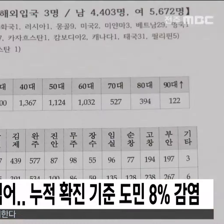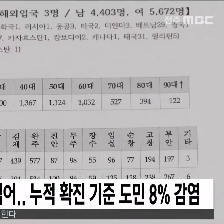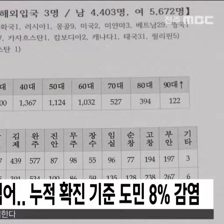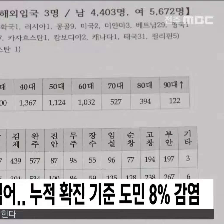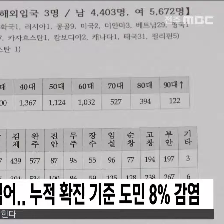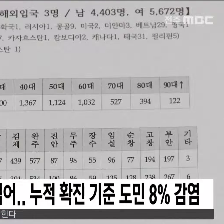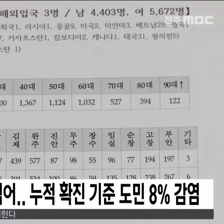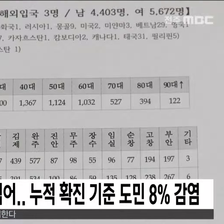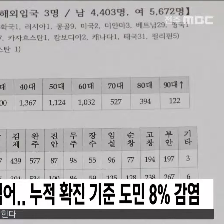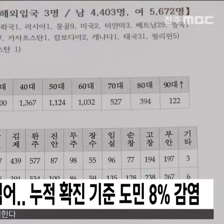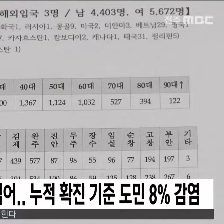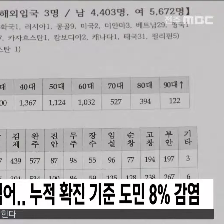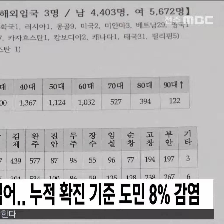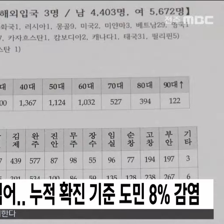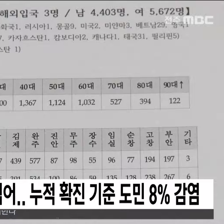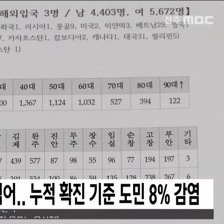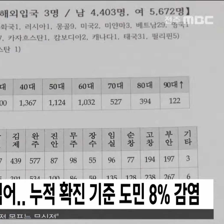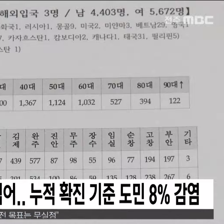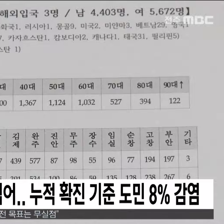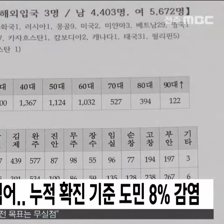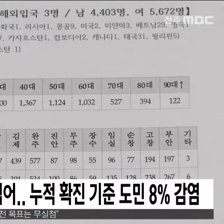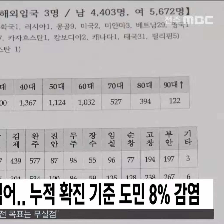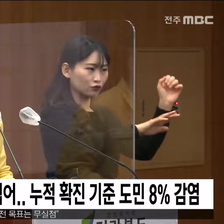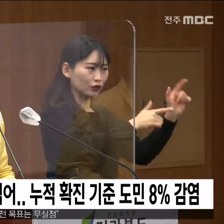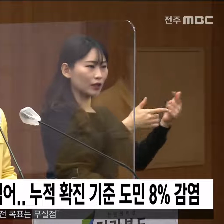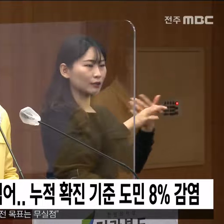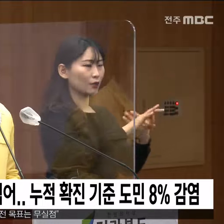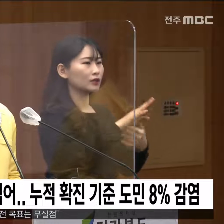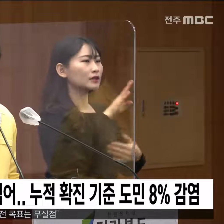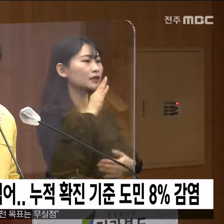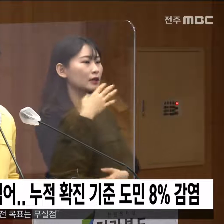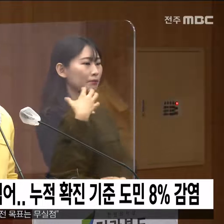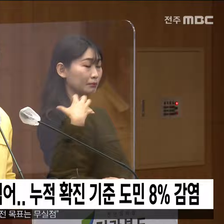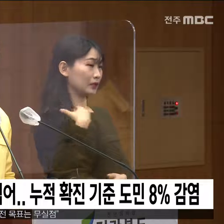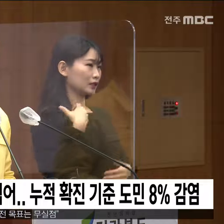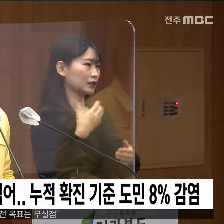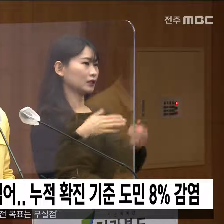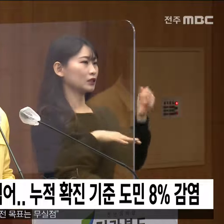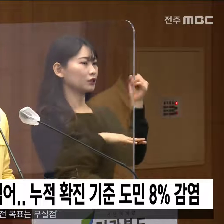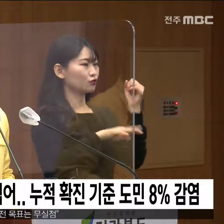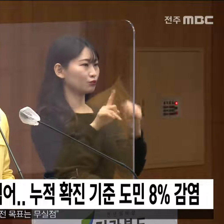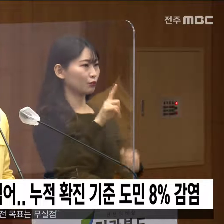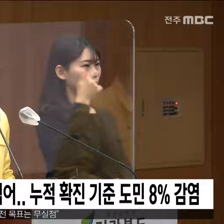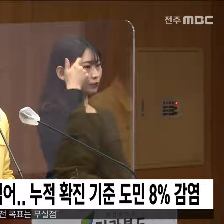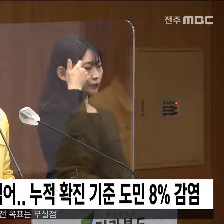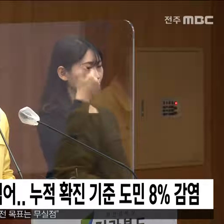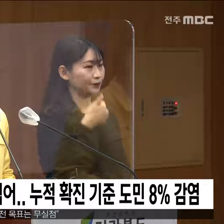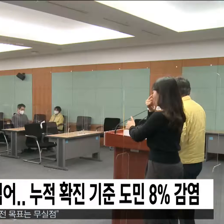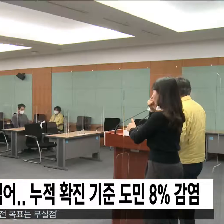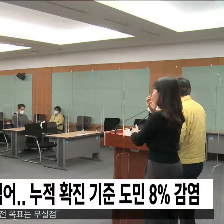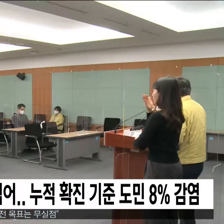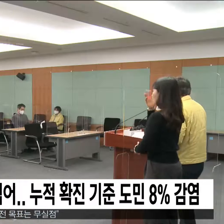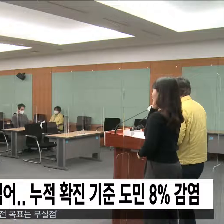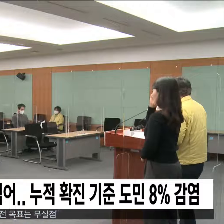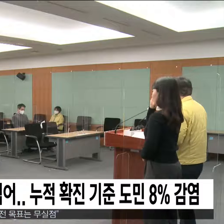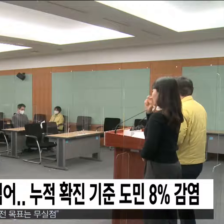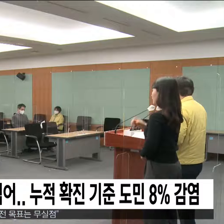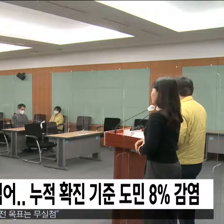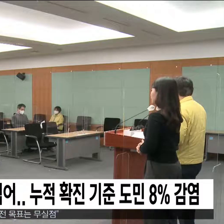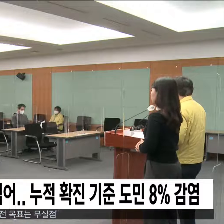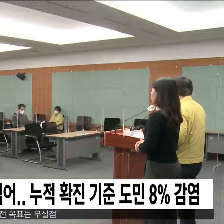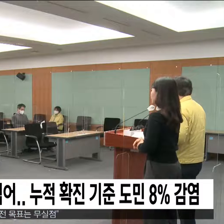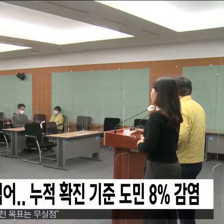115명 등 을 나타냈습니다 지금까지 누적 확진 자수는 144,990 이 명에 달해 산술적으로